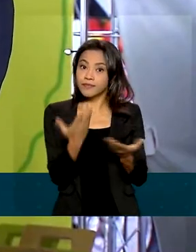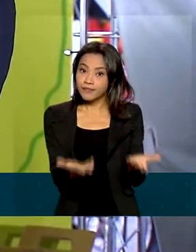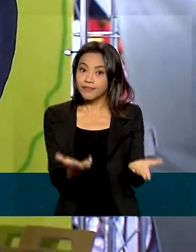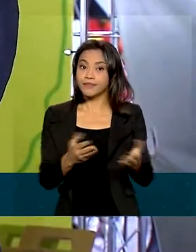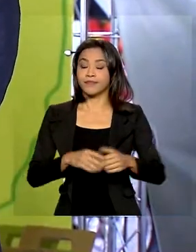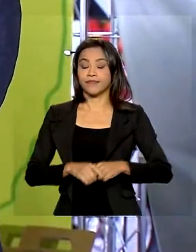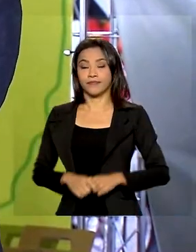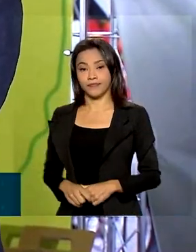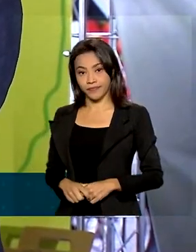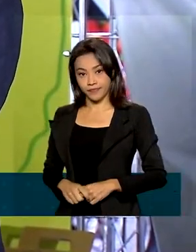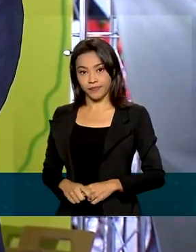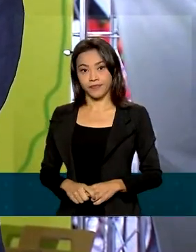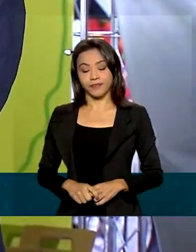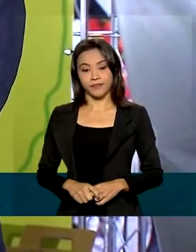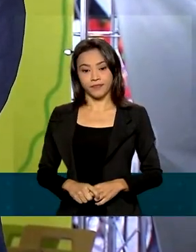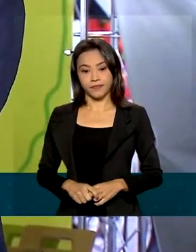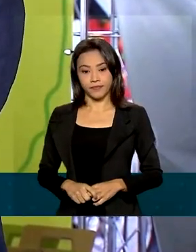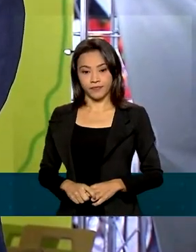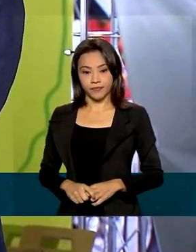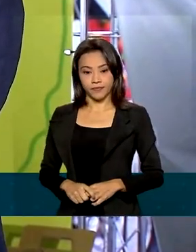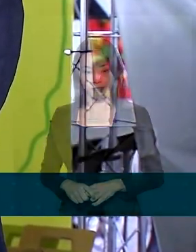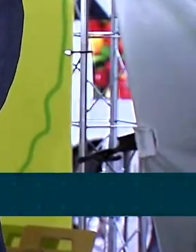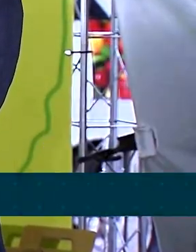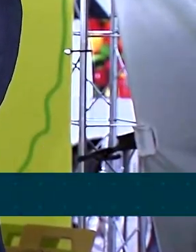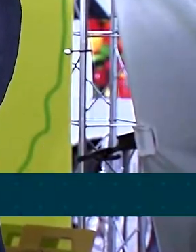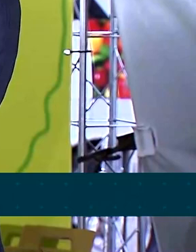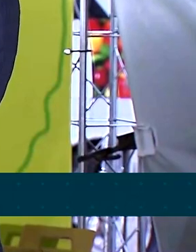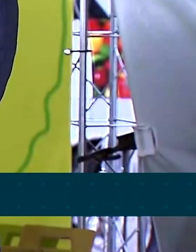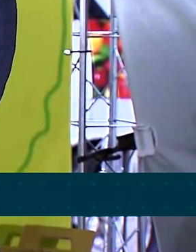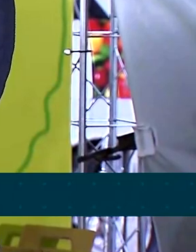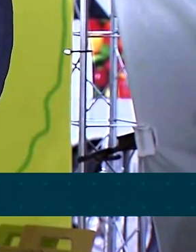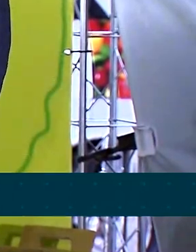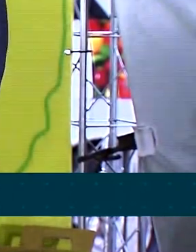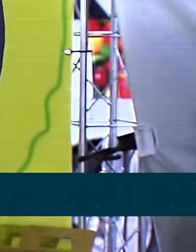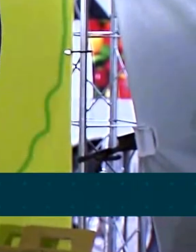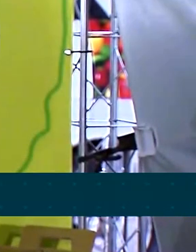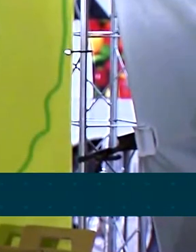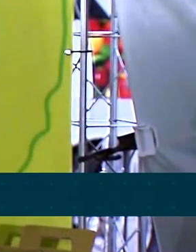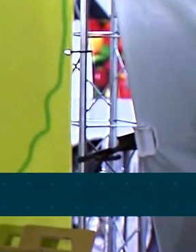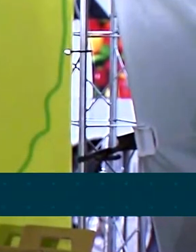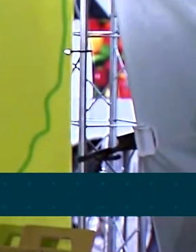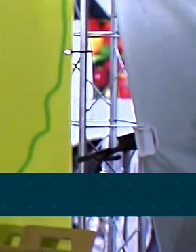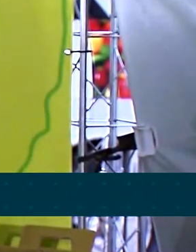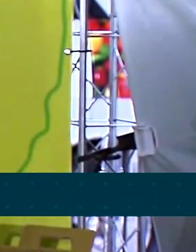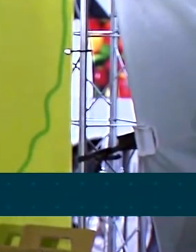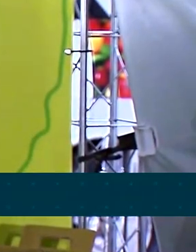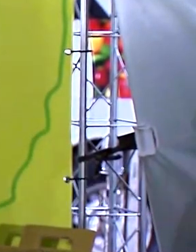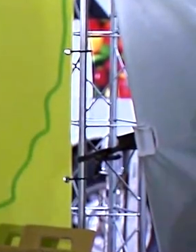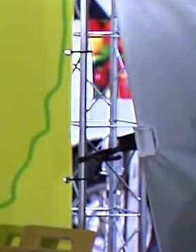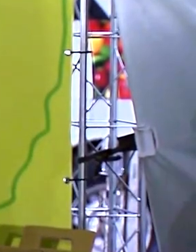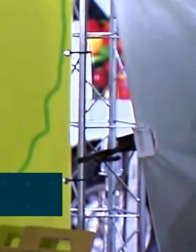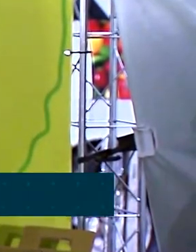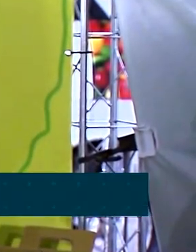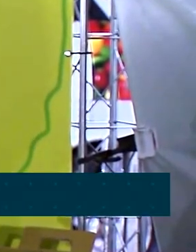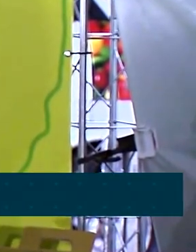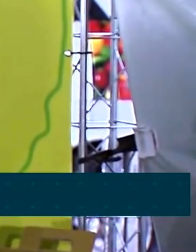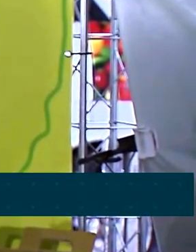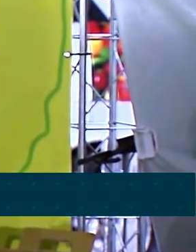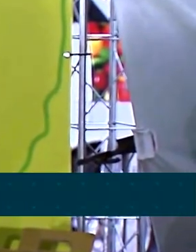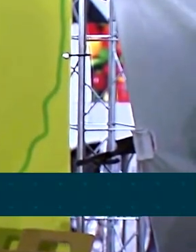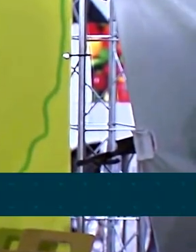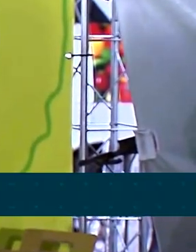representa uma aposta no fortalecimento do complexo econômico e industrial da saúde, que é